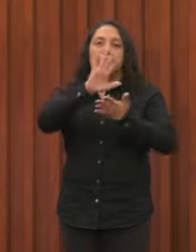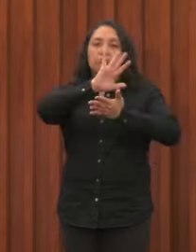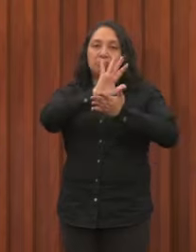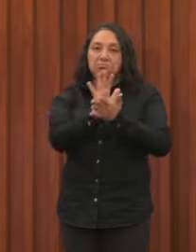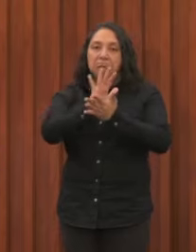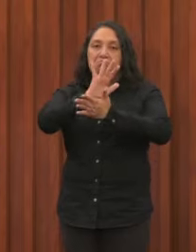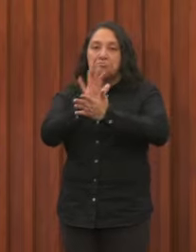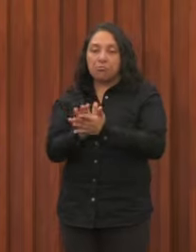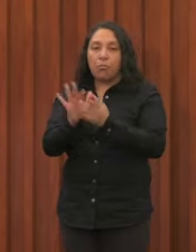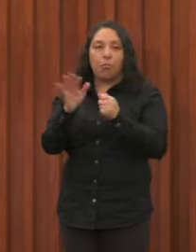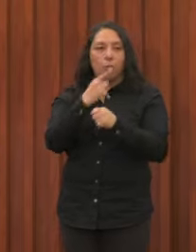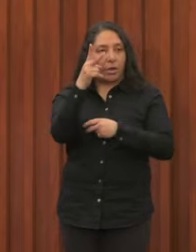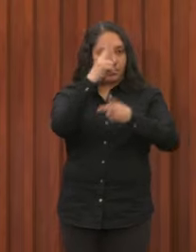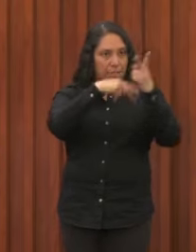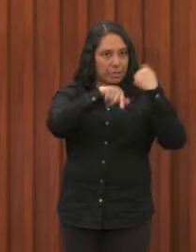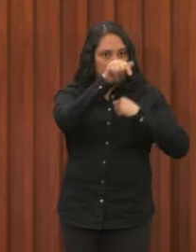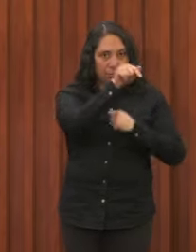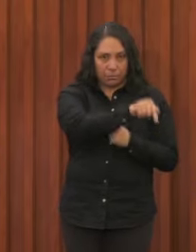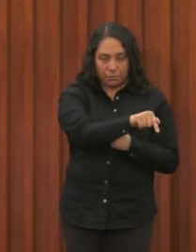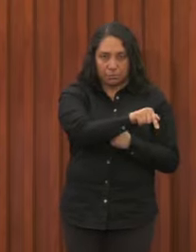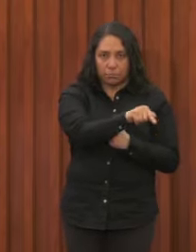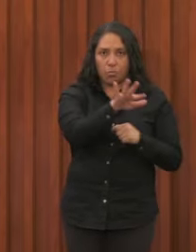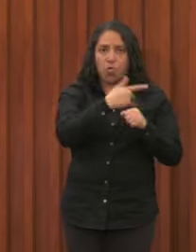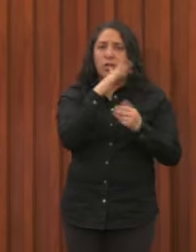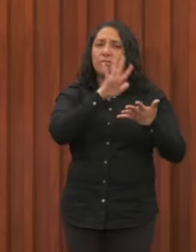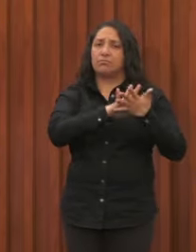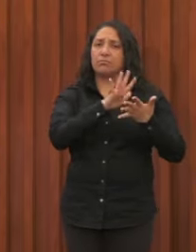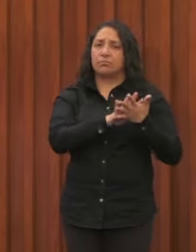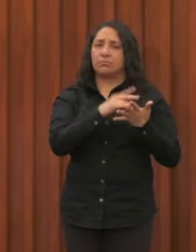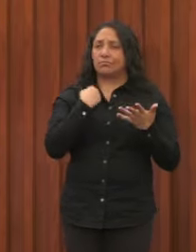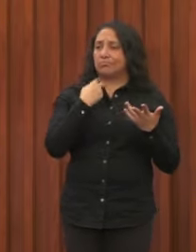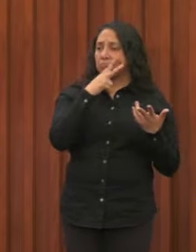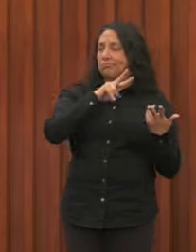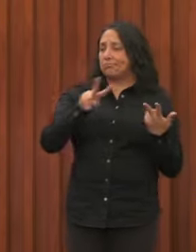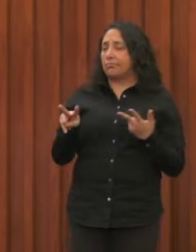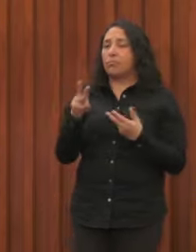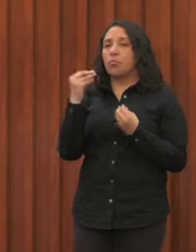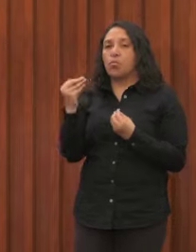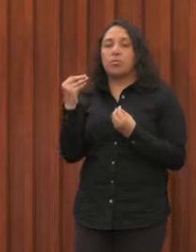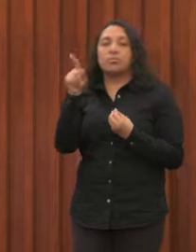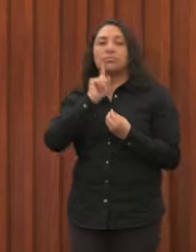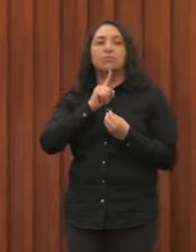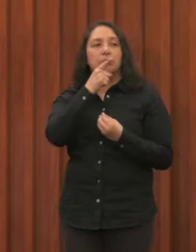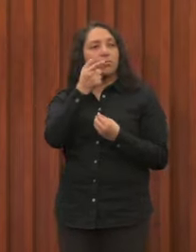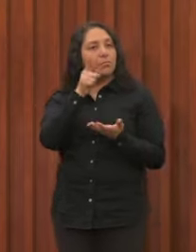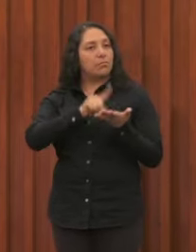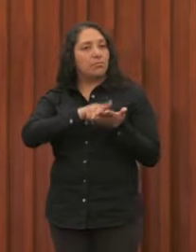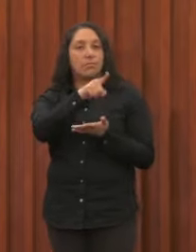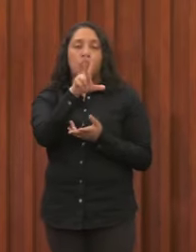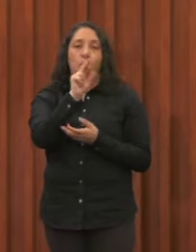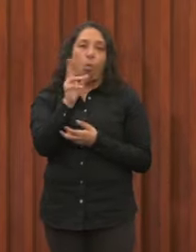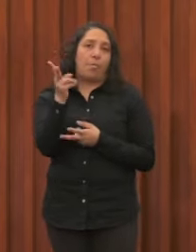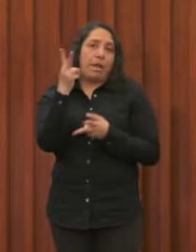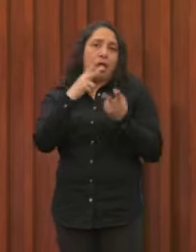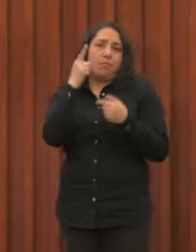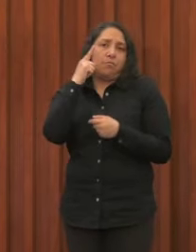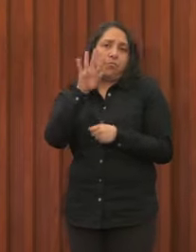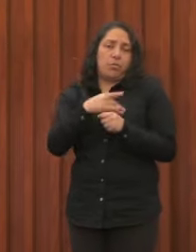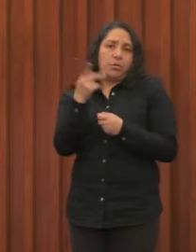desde por qué llegaste ahí, de estas miradas que hacen que muchas mujeres que están ahí no deberían de estar ahí.